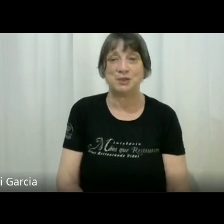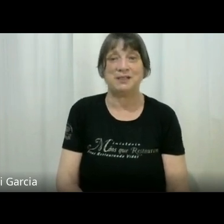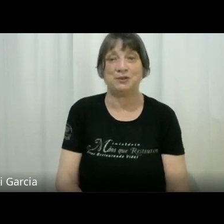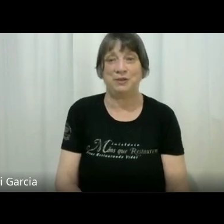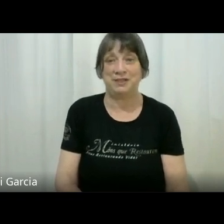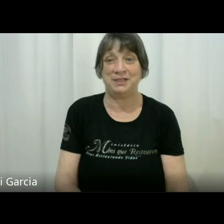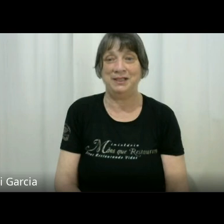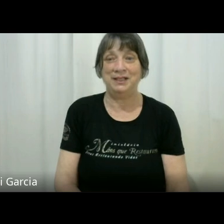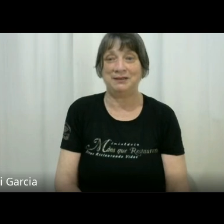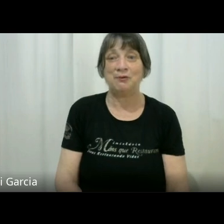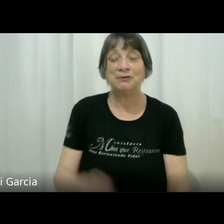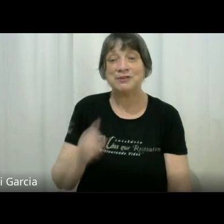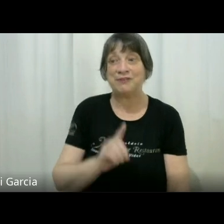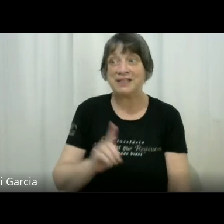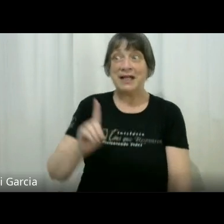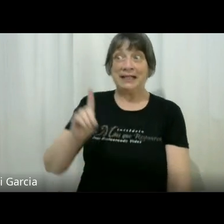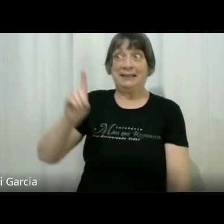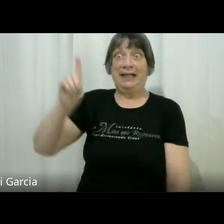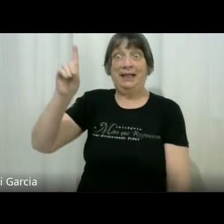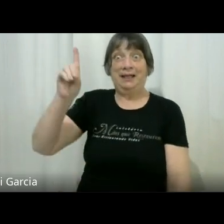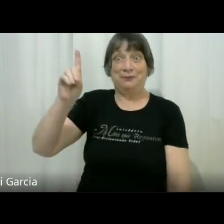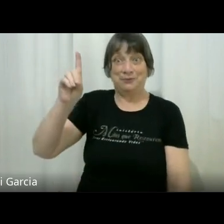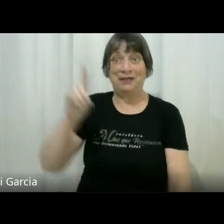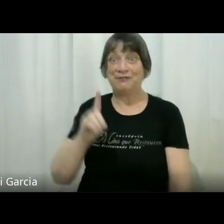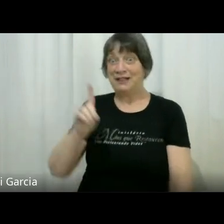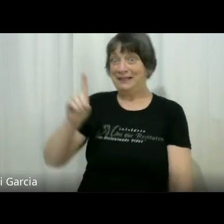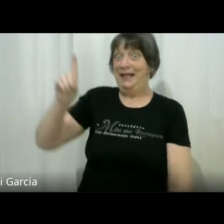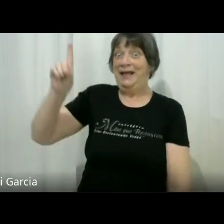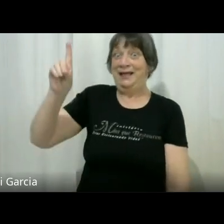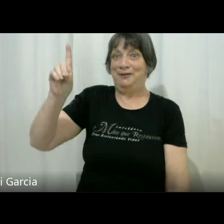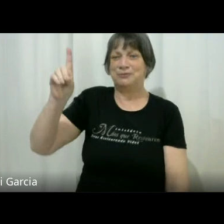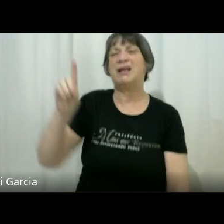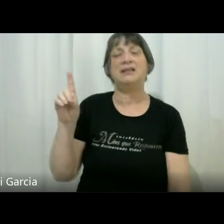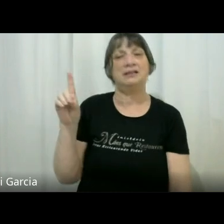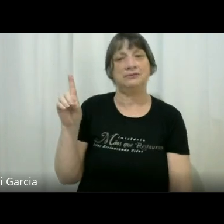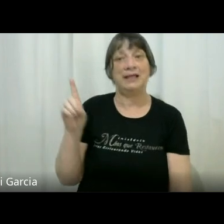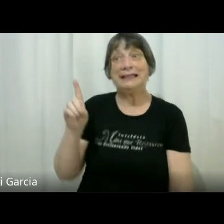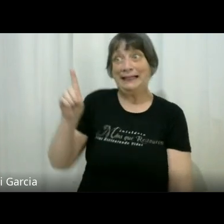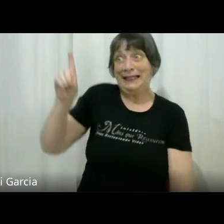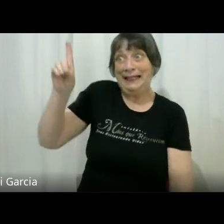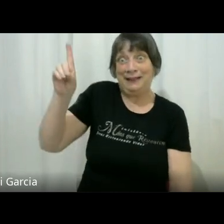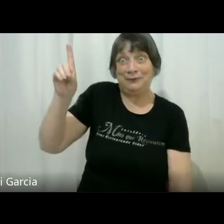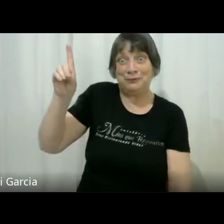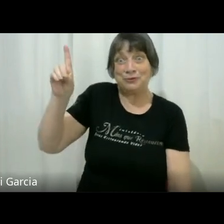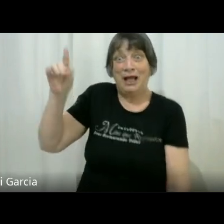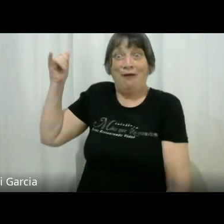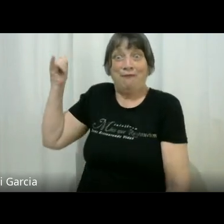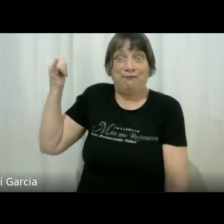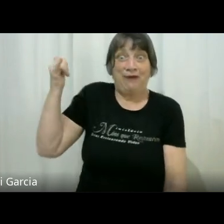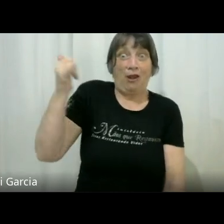as expressões. Então, quando você faz Deus, né? Deus, não é Deus.